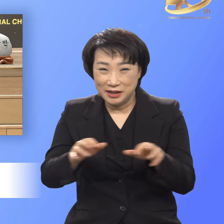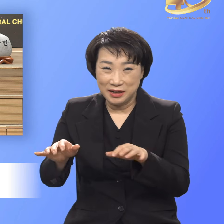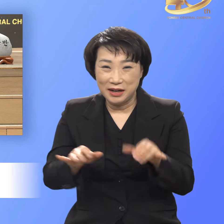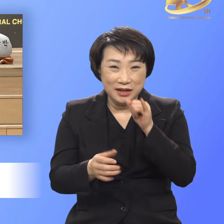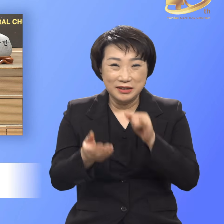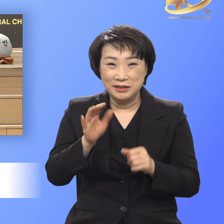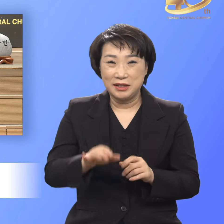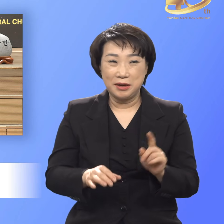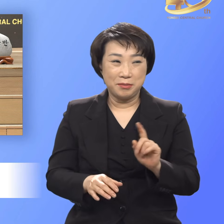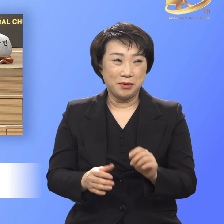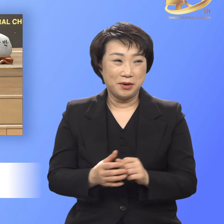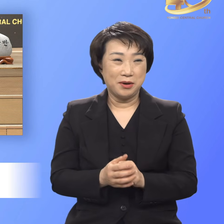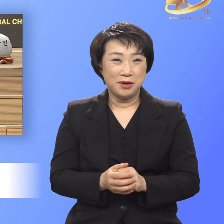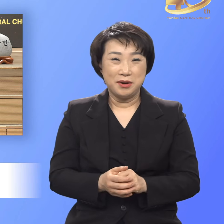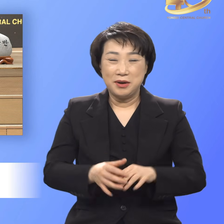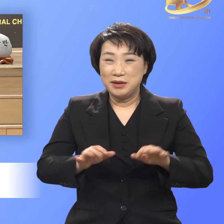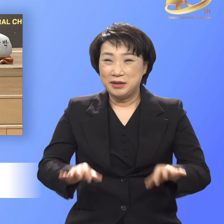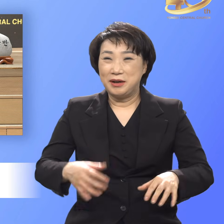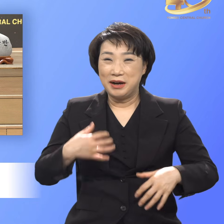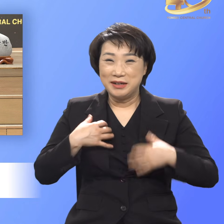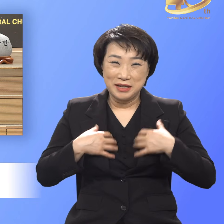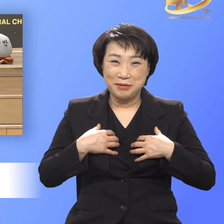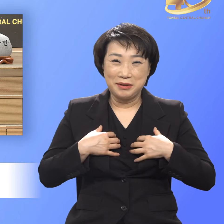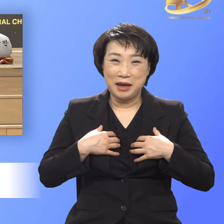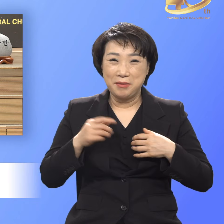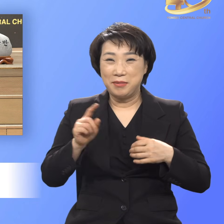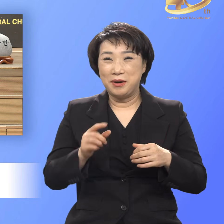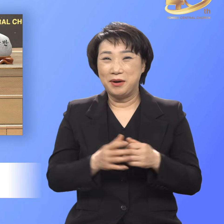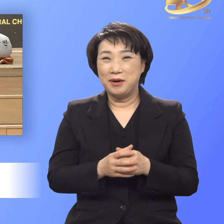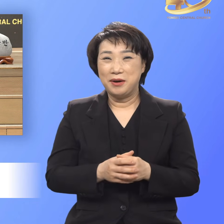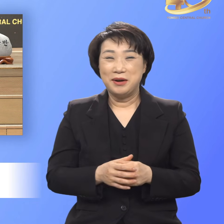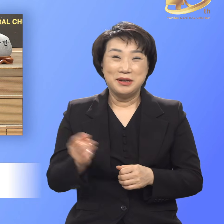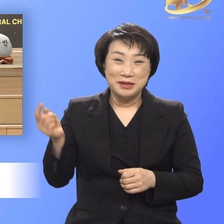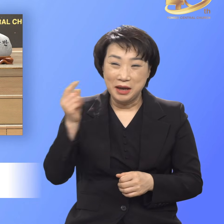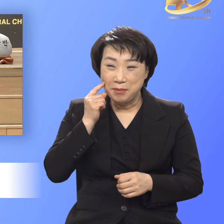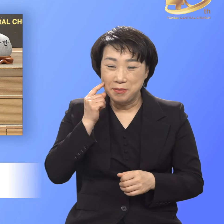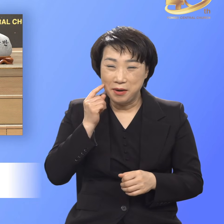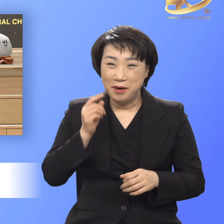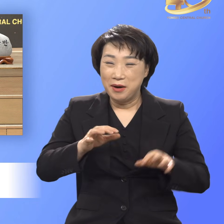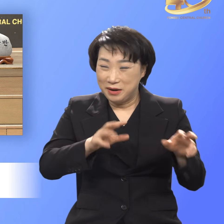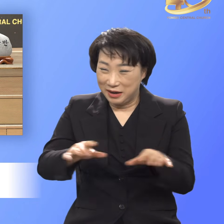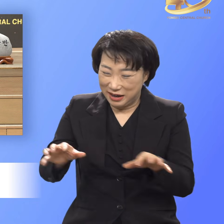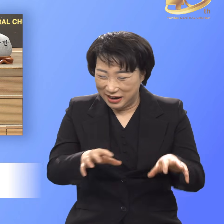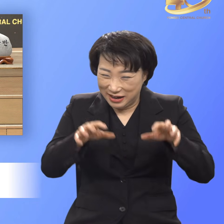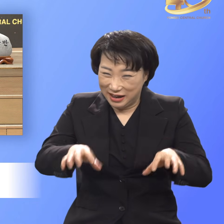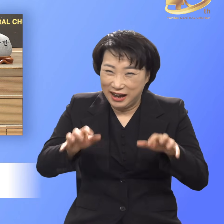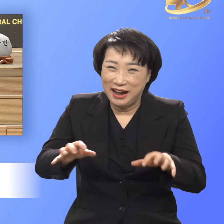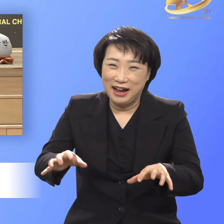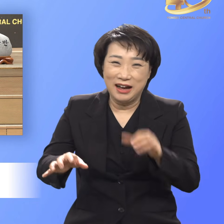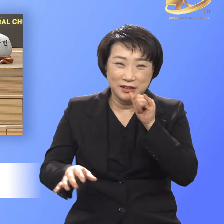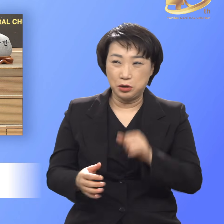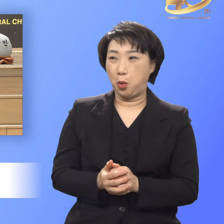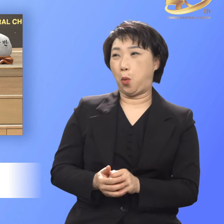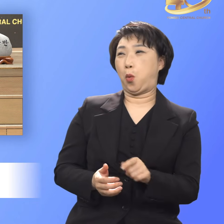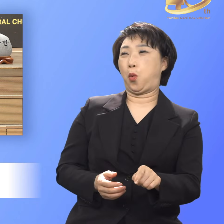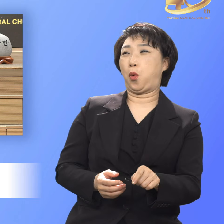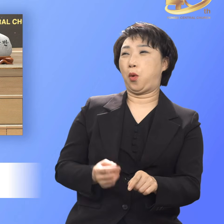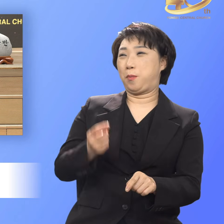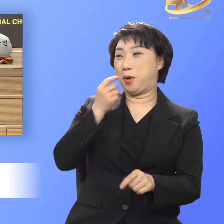막 재밌게 아주 막 너무 예쁘게 많이